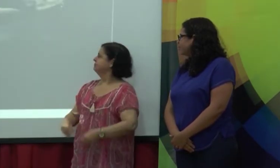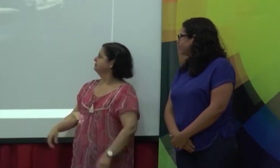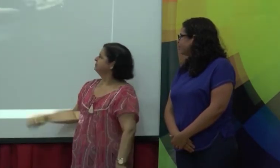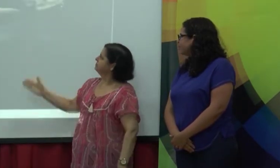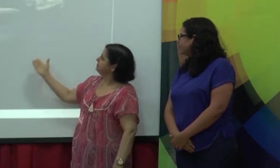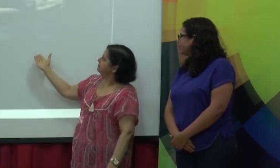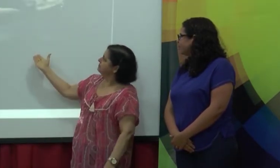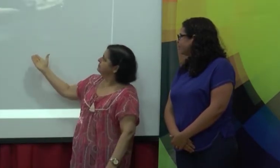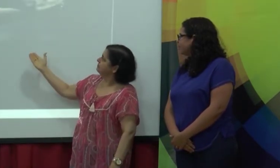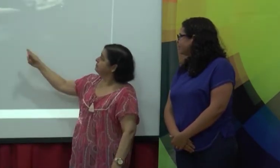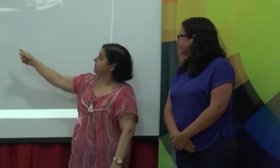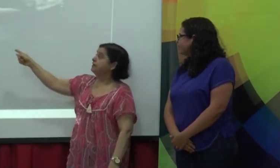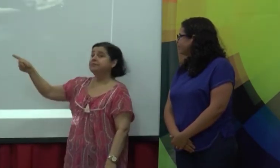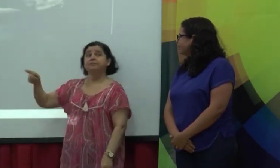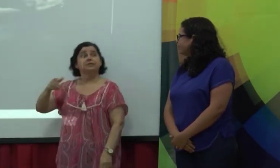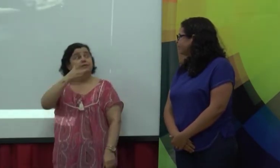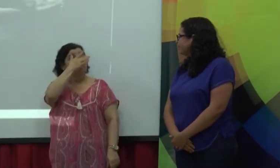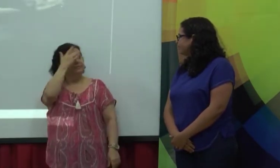volta.